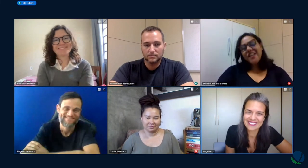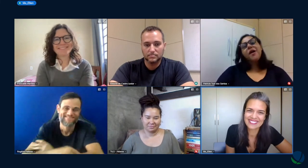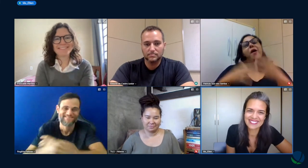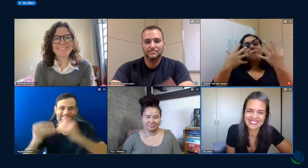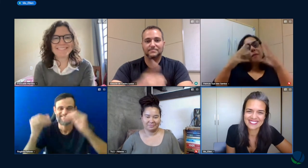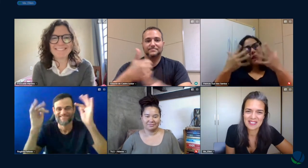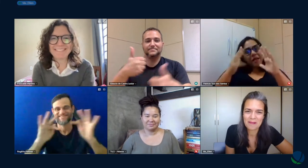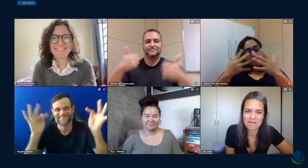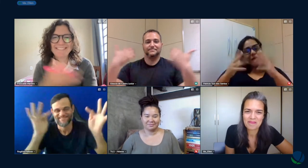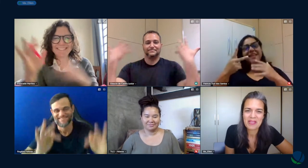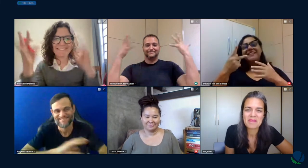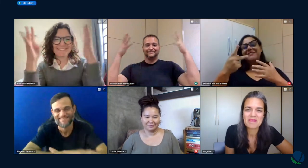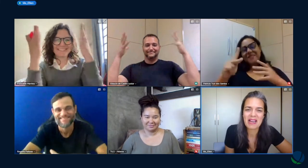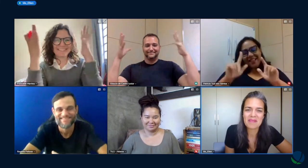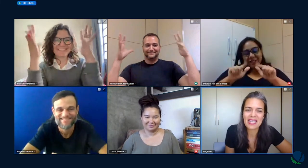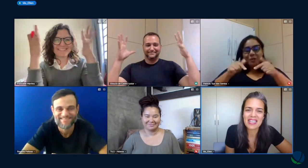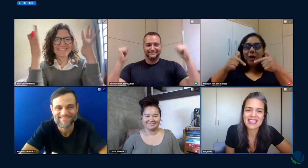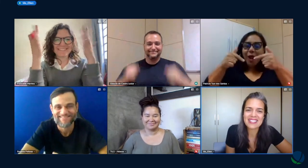Rogério.